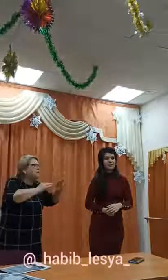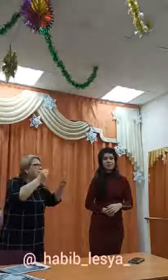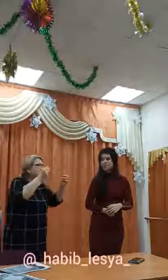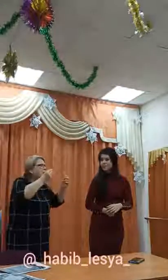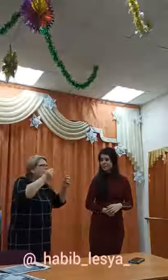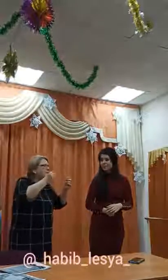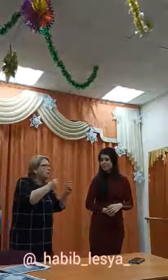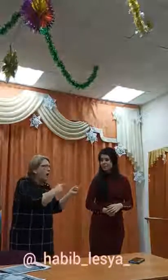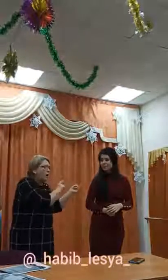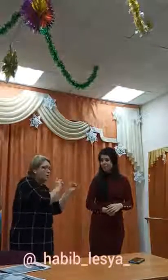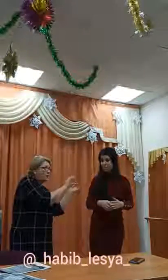праздники.